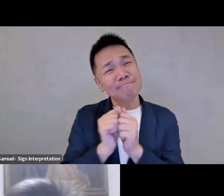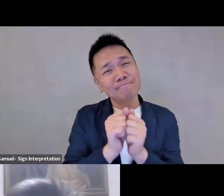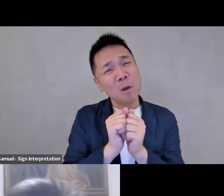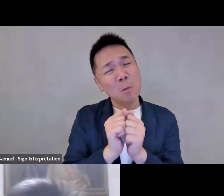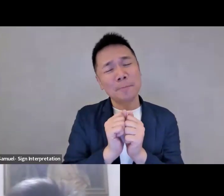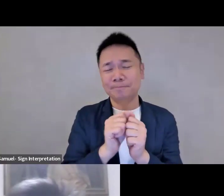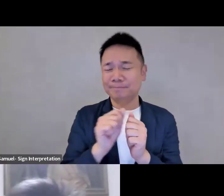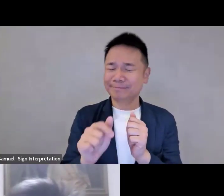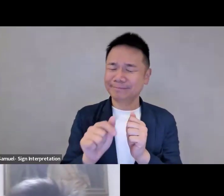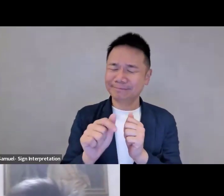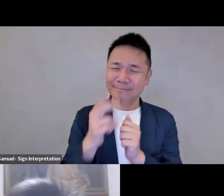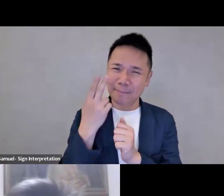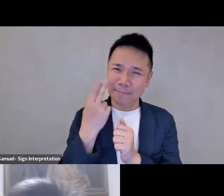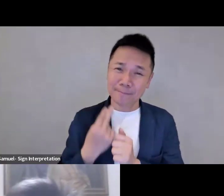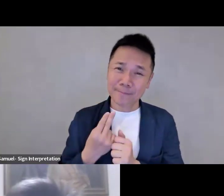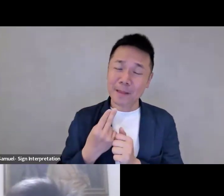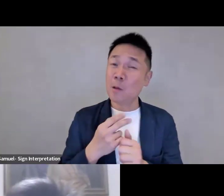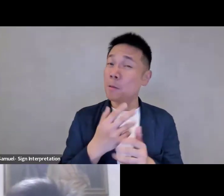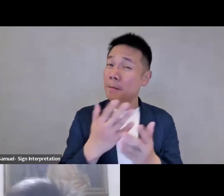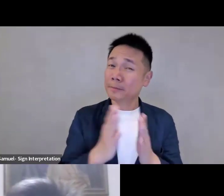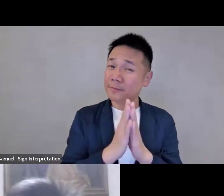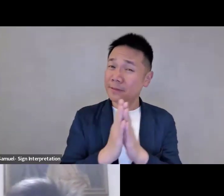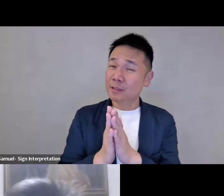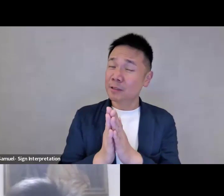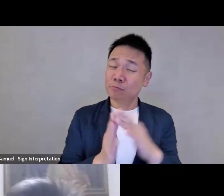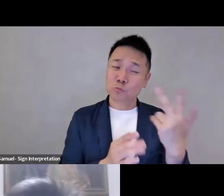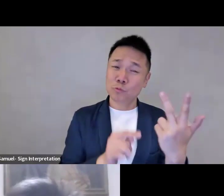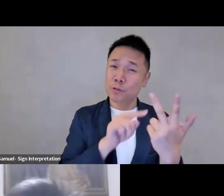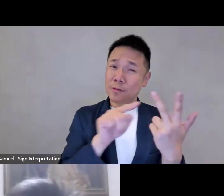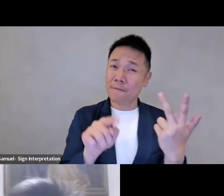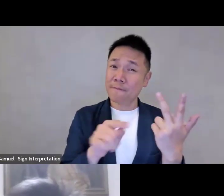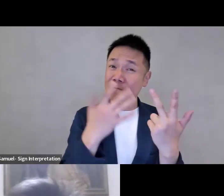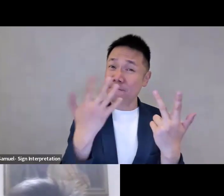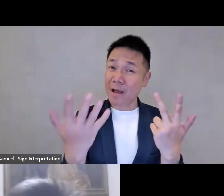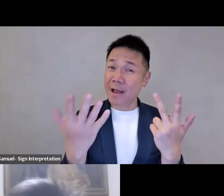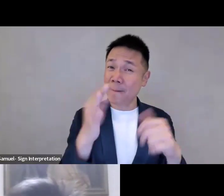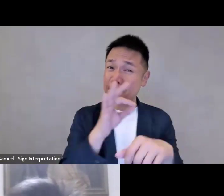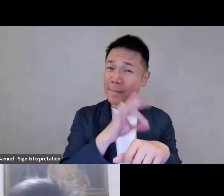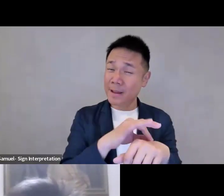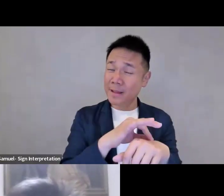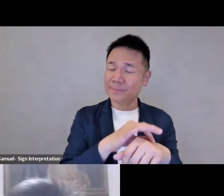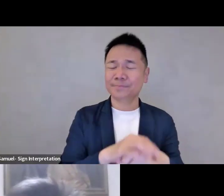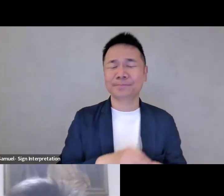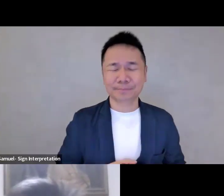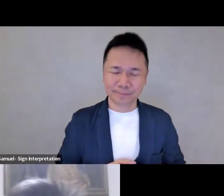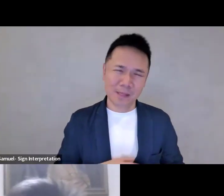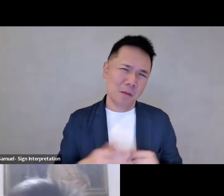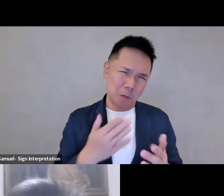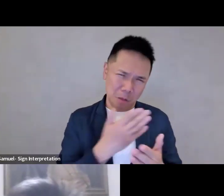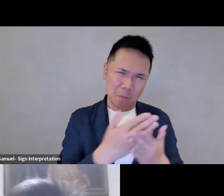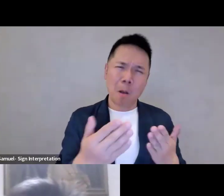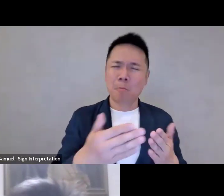也有我们这 email， 大家可以去分享我们对我们博士的所有的追思纪念。